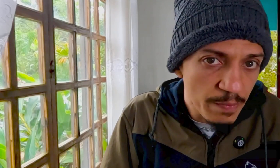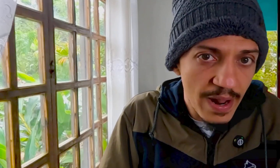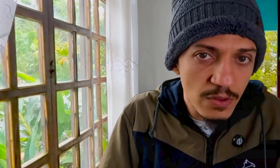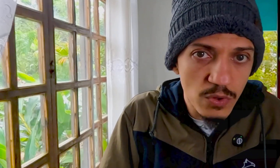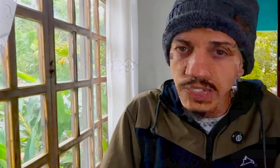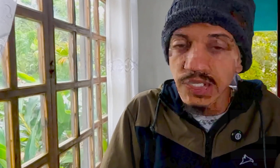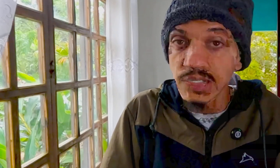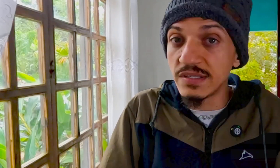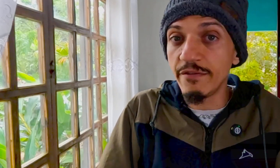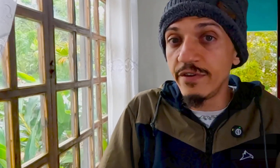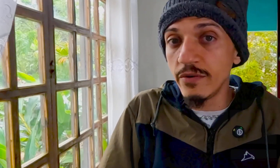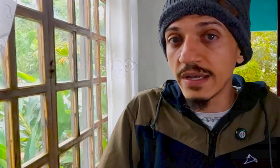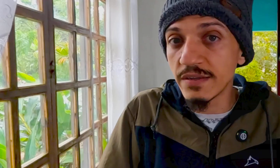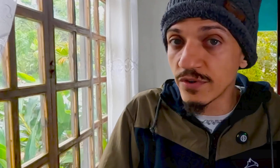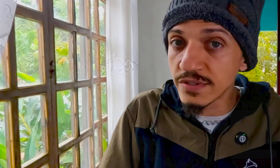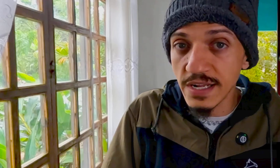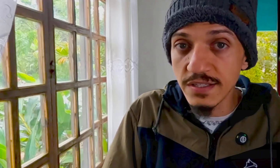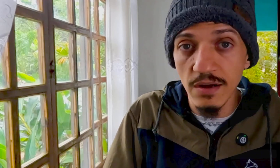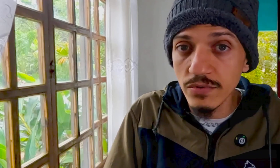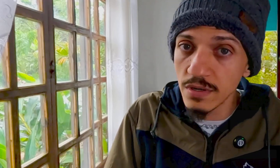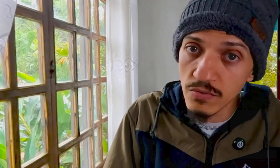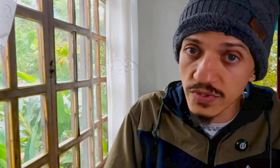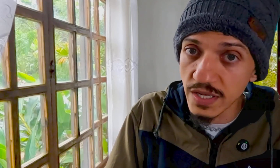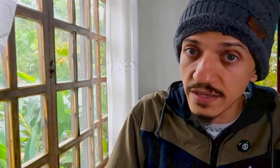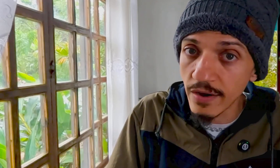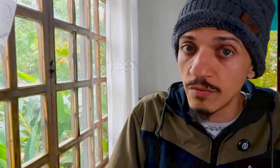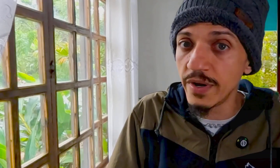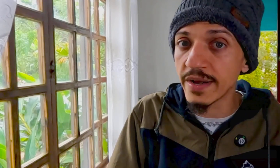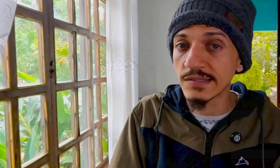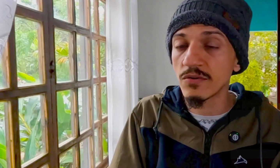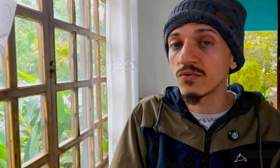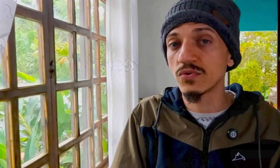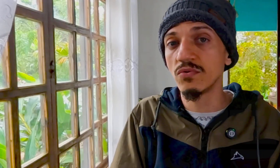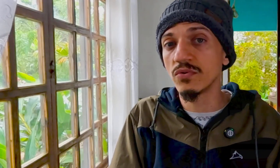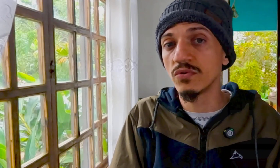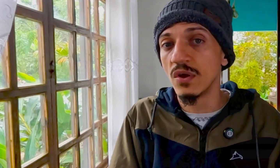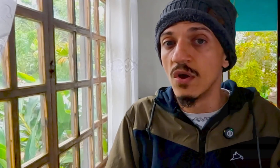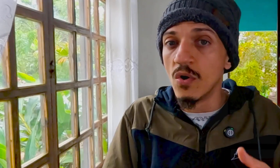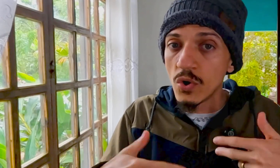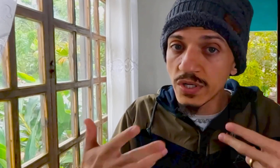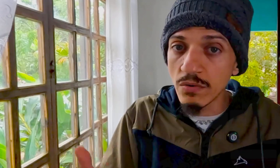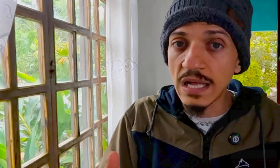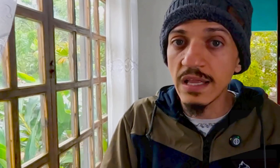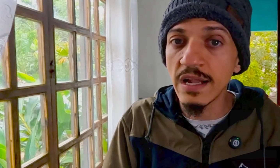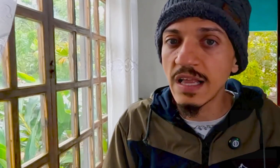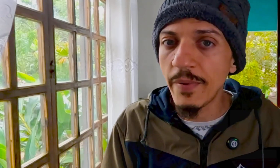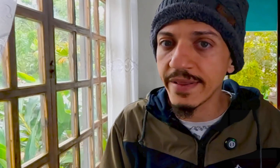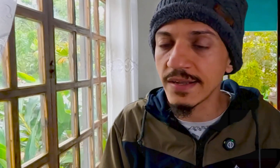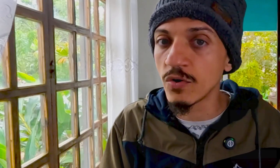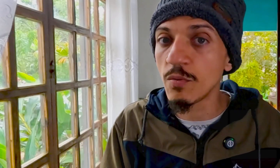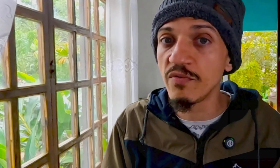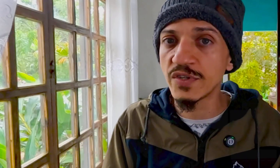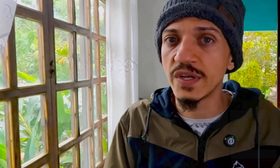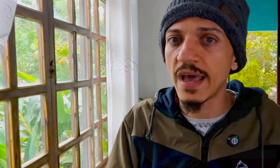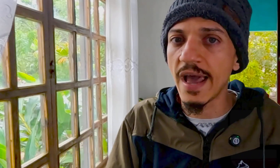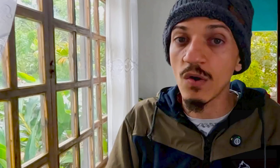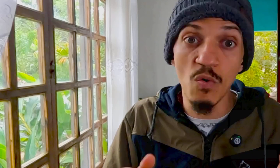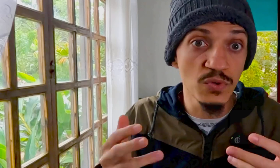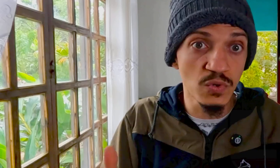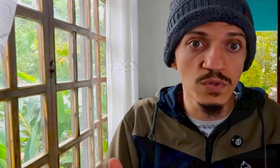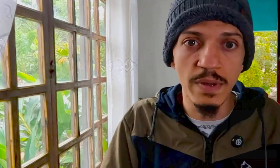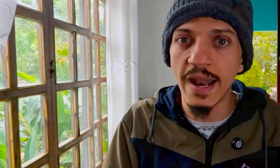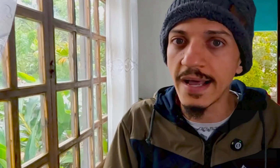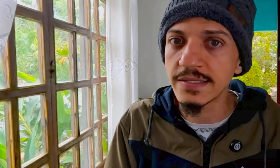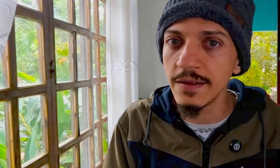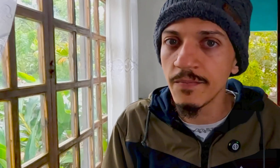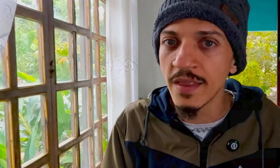a superar todo esse desafio e essa frustração de não conseguir ter a comunicação com surdos ou de não estar tendo a interpretação como você quer, como